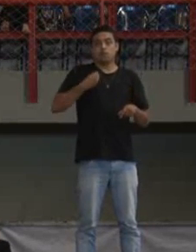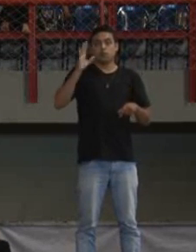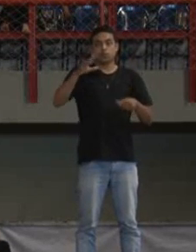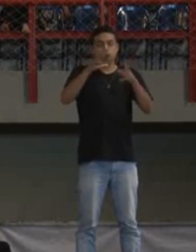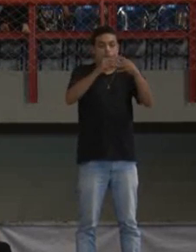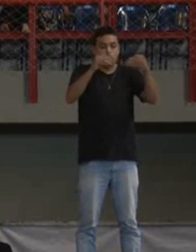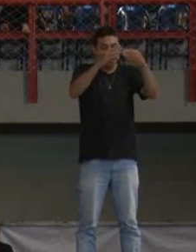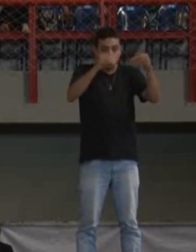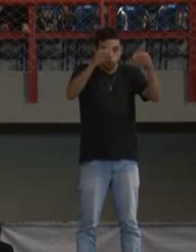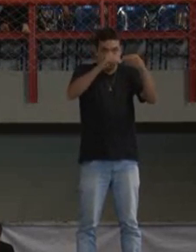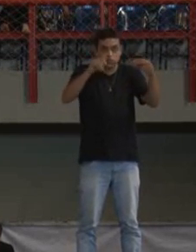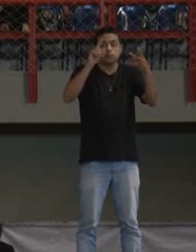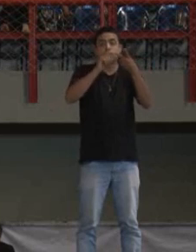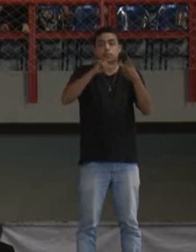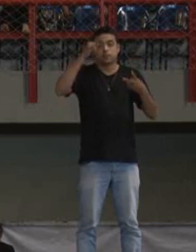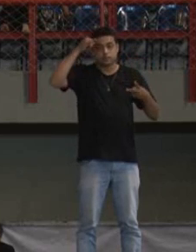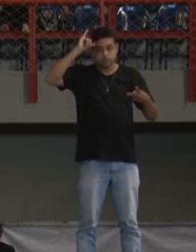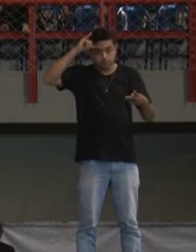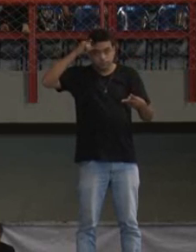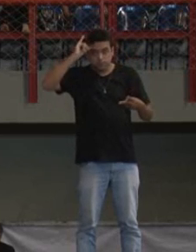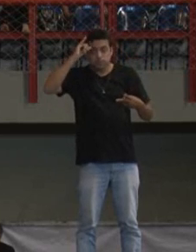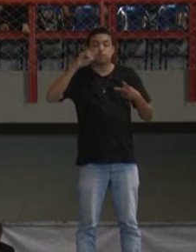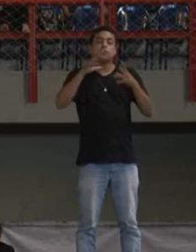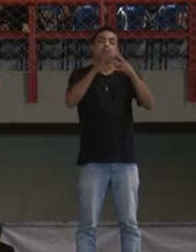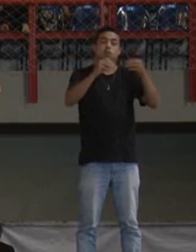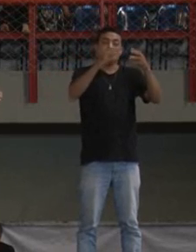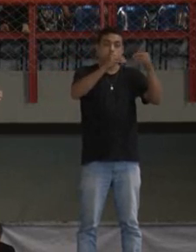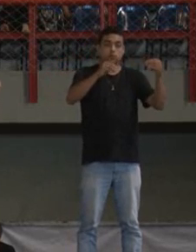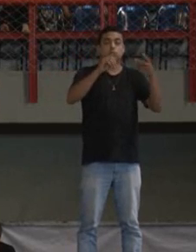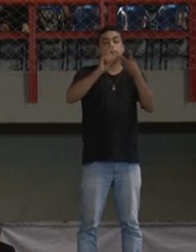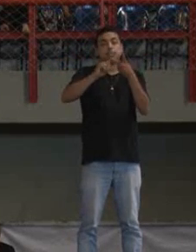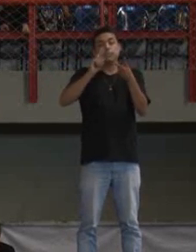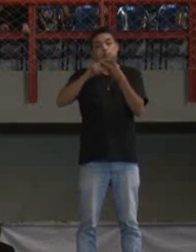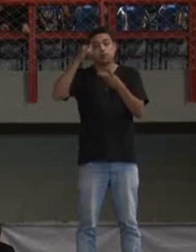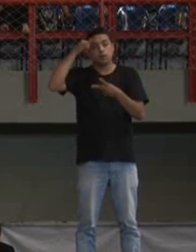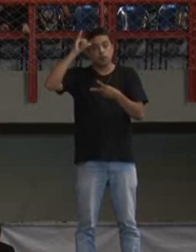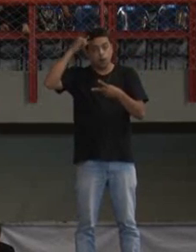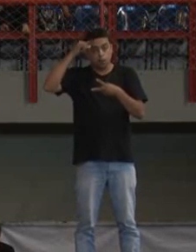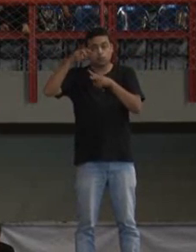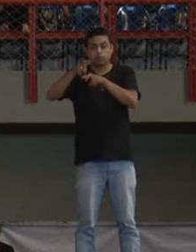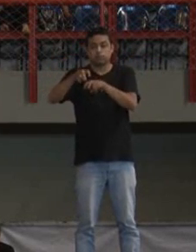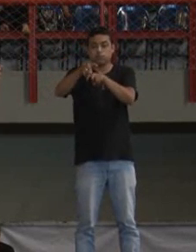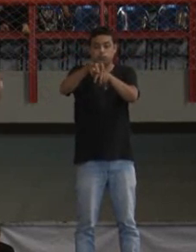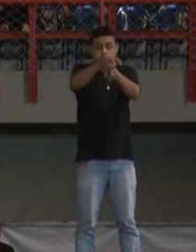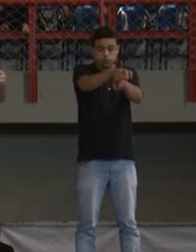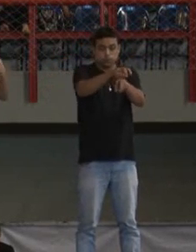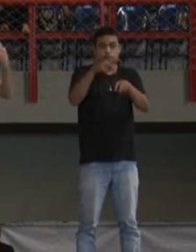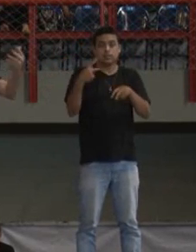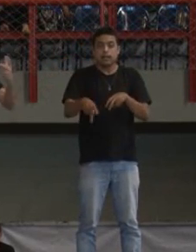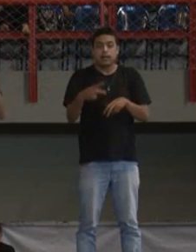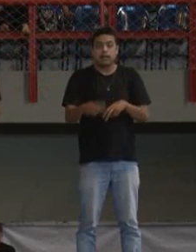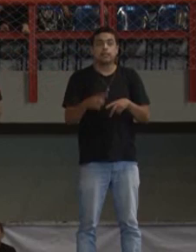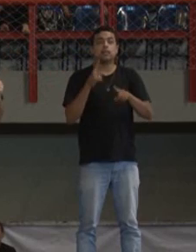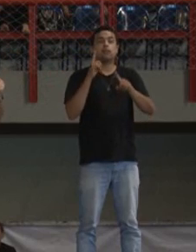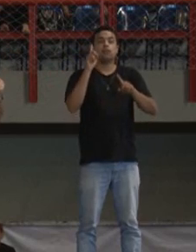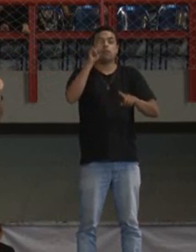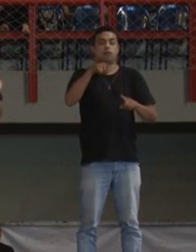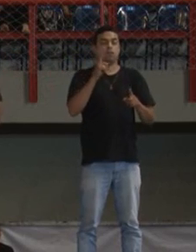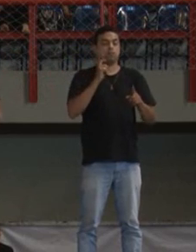gado-algodão, pecuária e o algodão. A pecuária e o algodão. A atividade